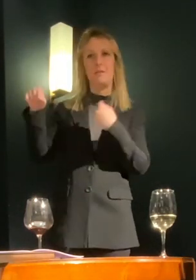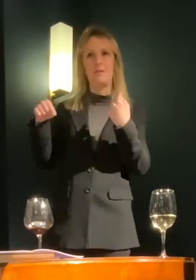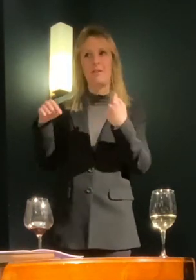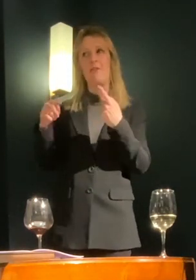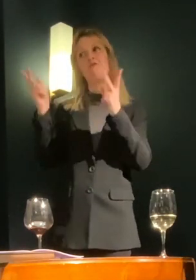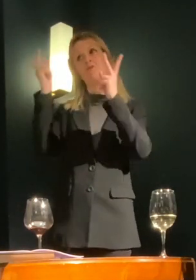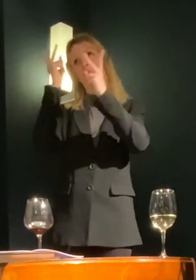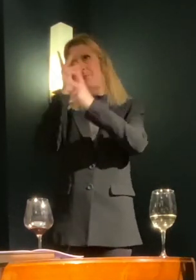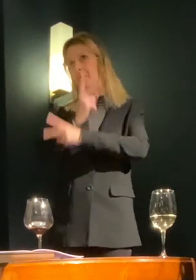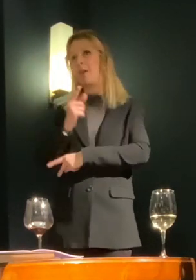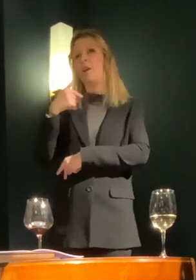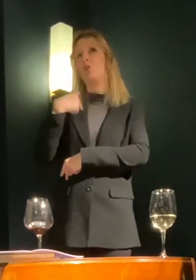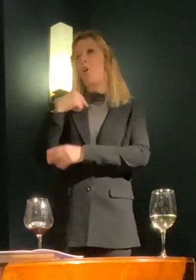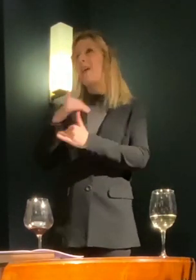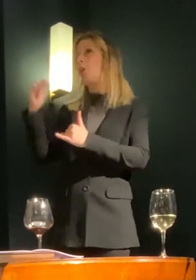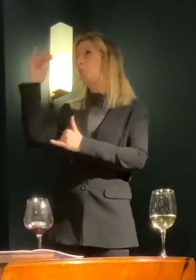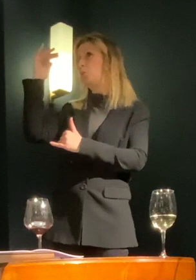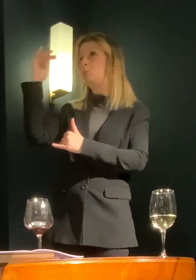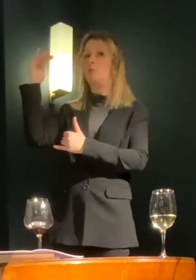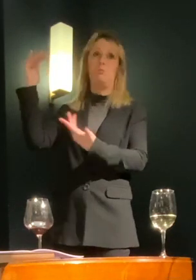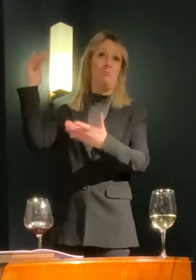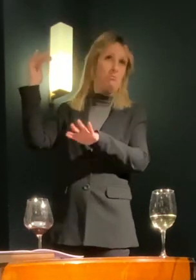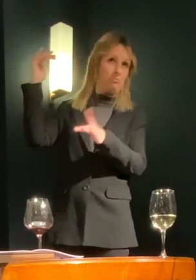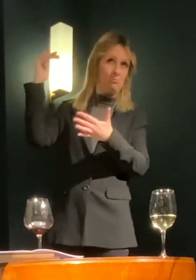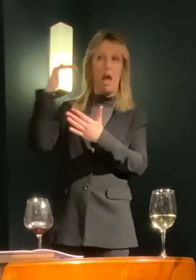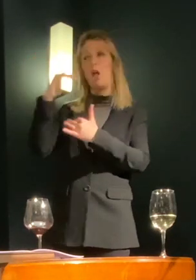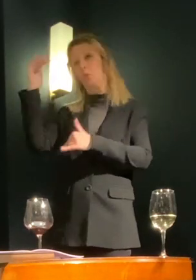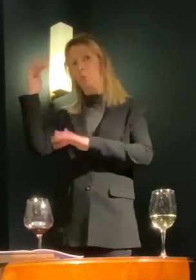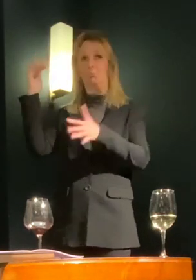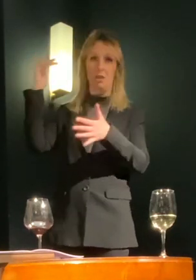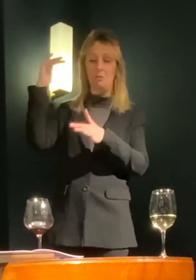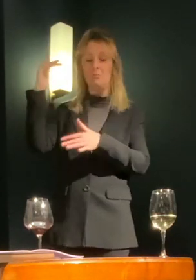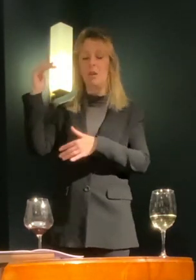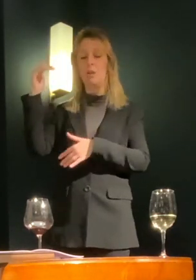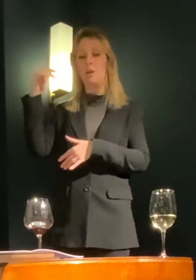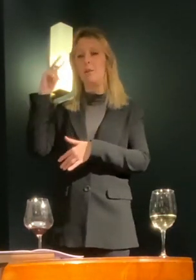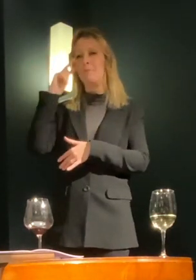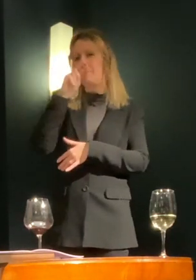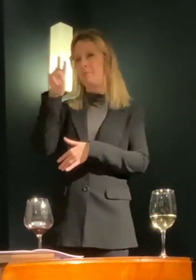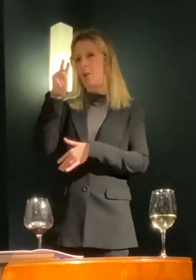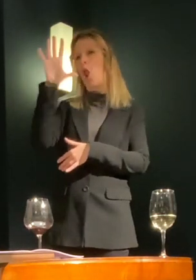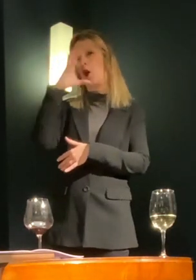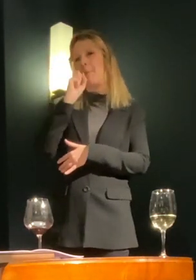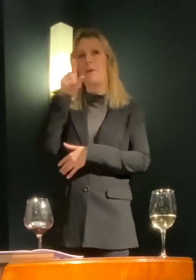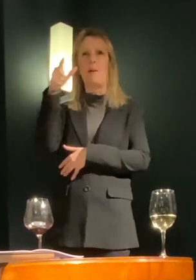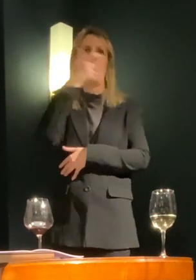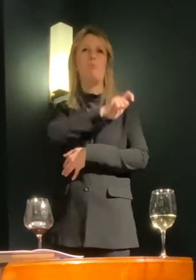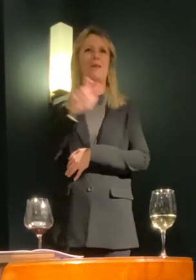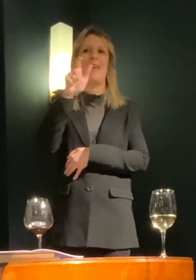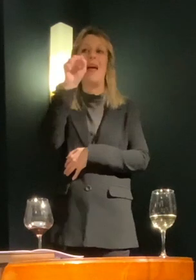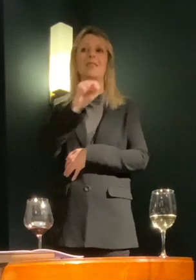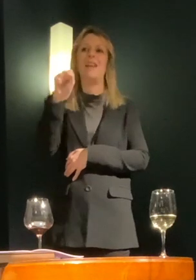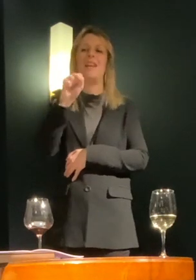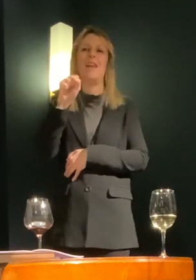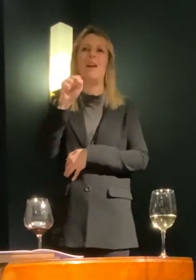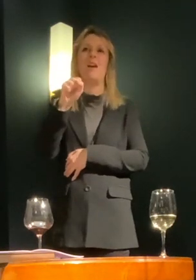in realtà noi Andrea da adulti, di poco, però da adulti lo capiamo. Perché in realtà Andrea